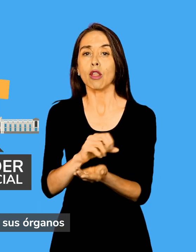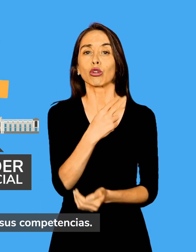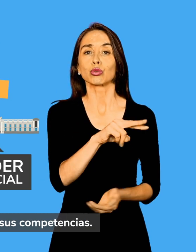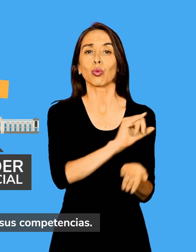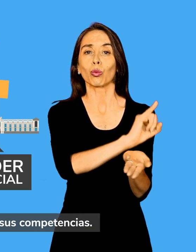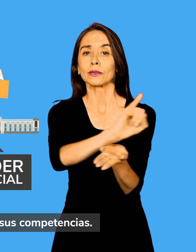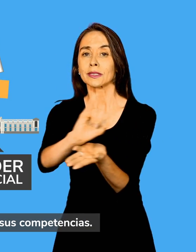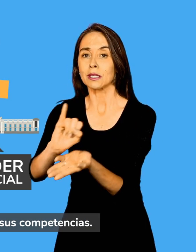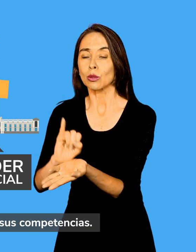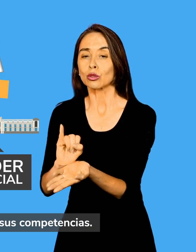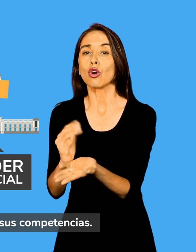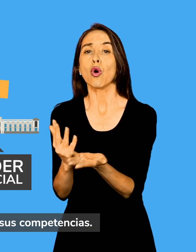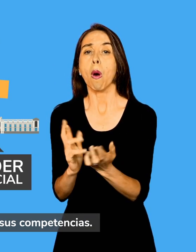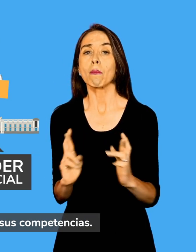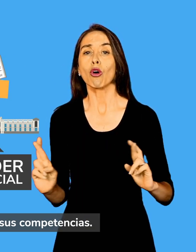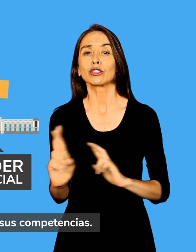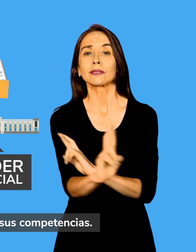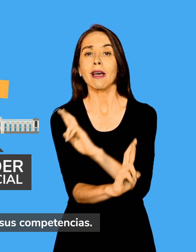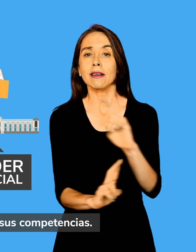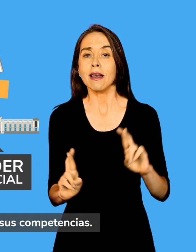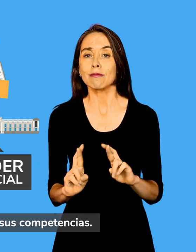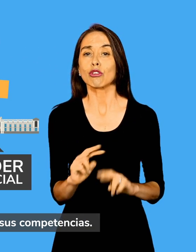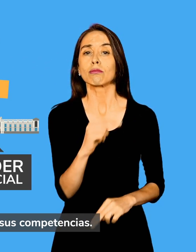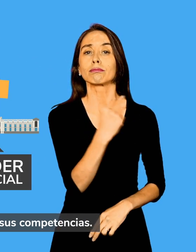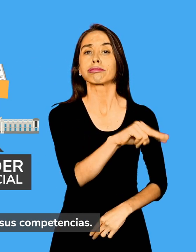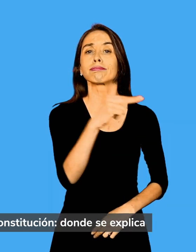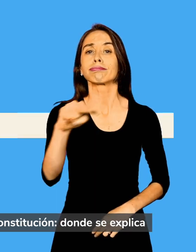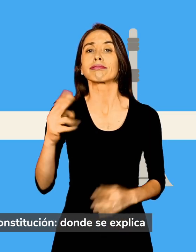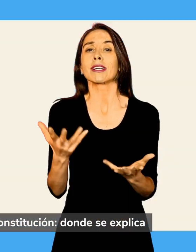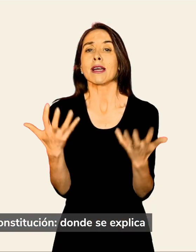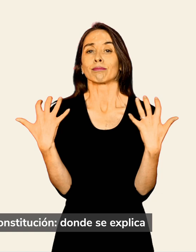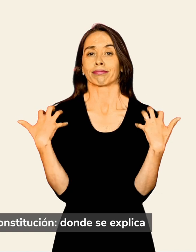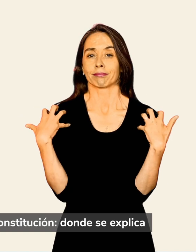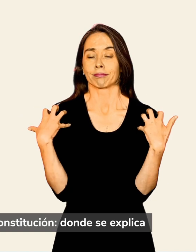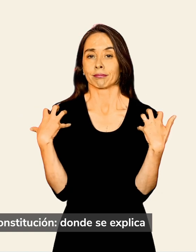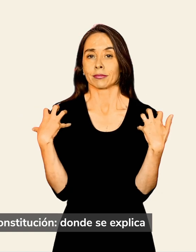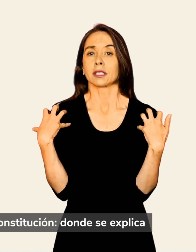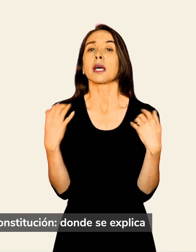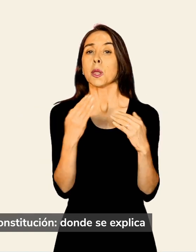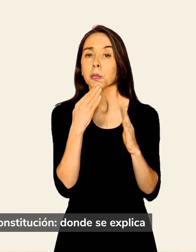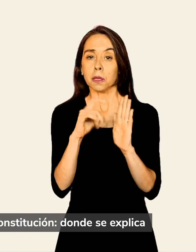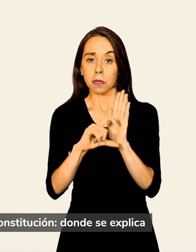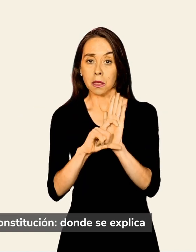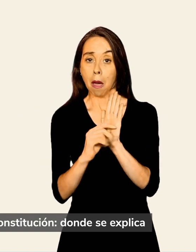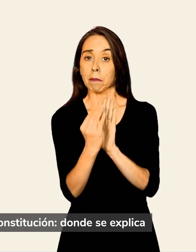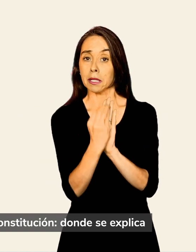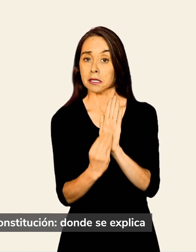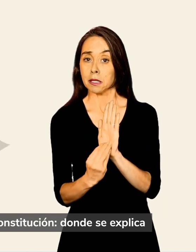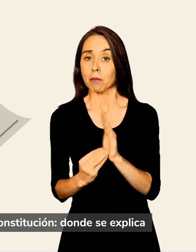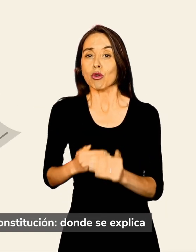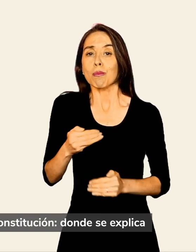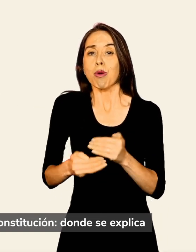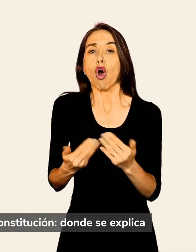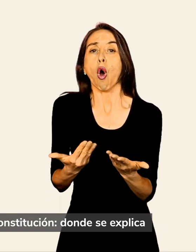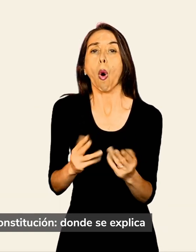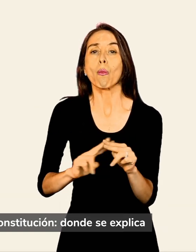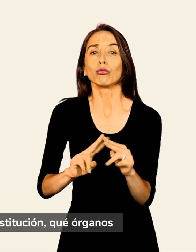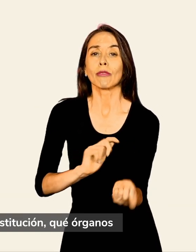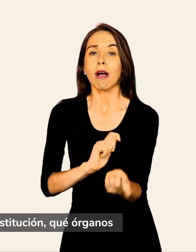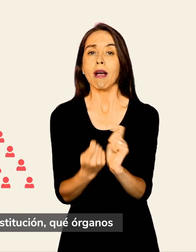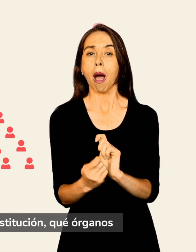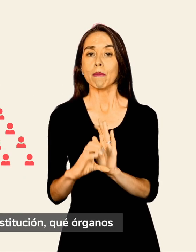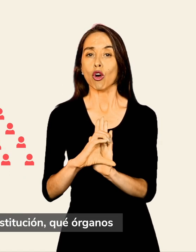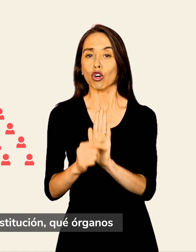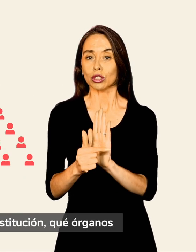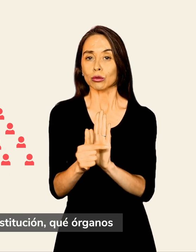las relaciones entre ellos y sus competencias. El procedimiento de reforma de la Constitución, donde se explica